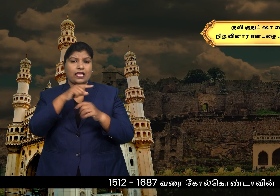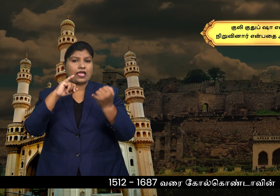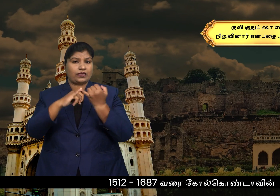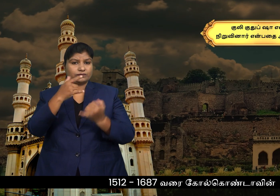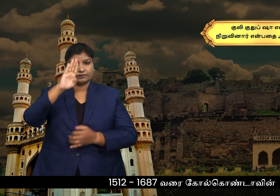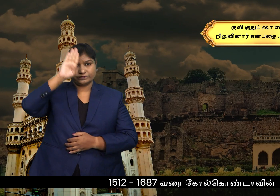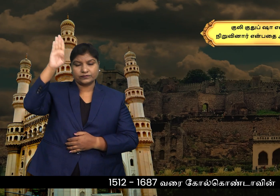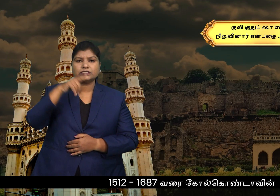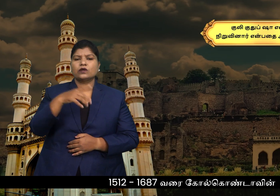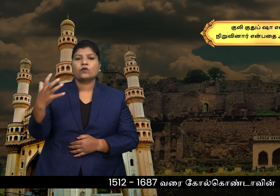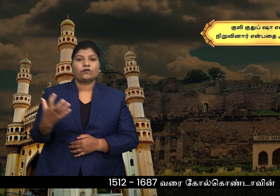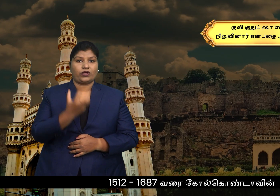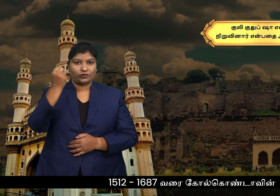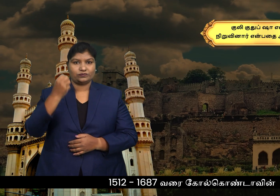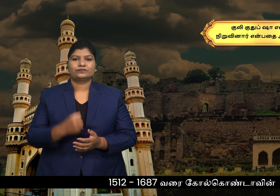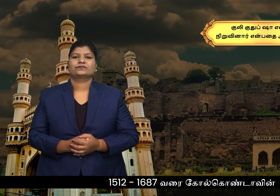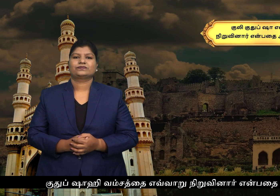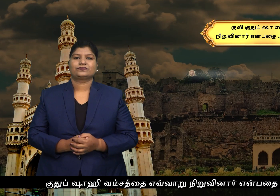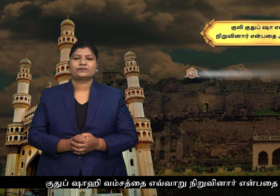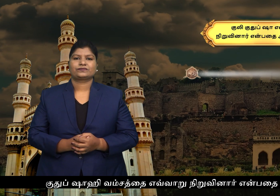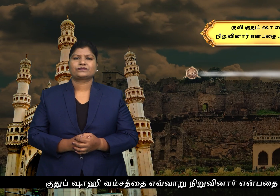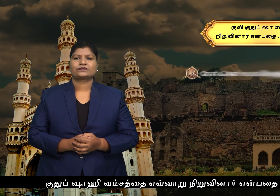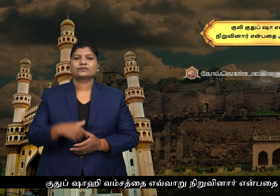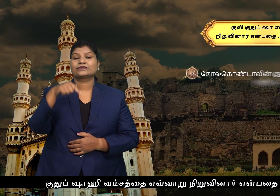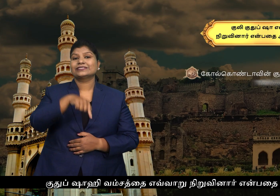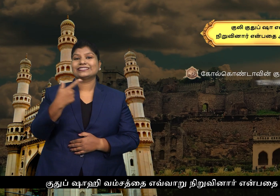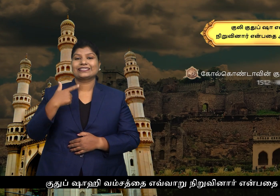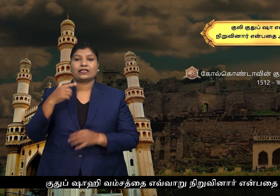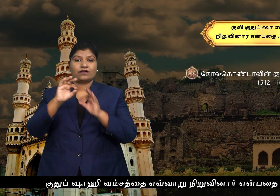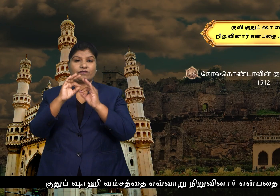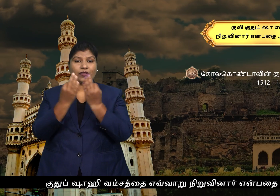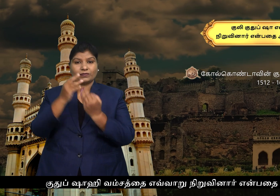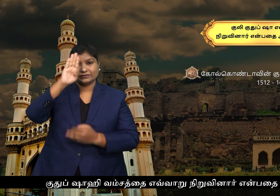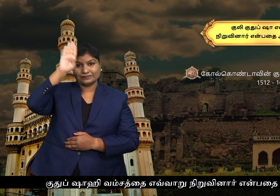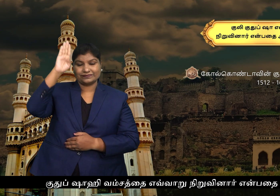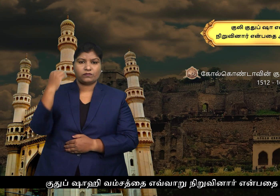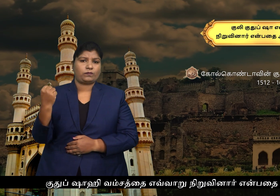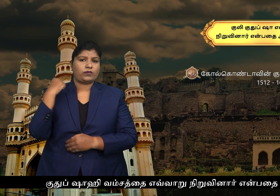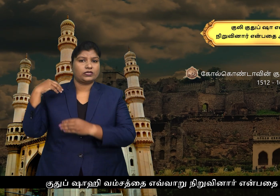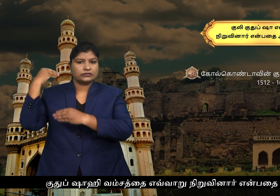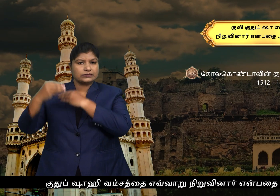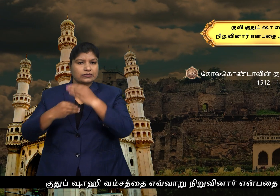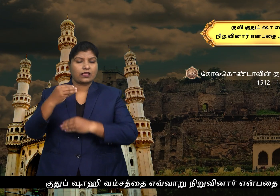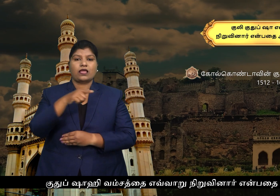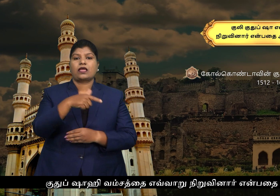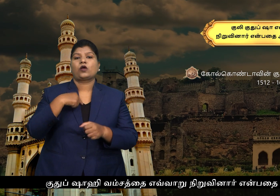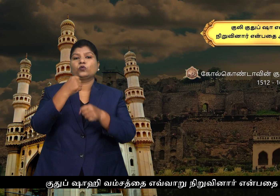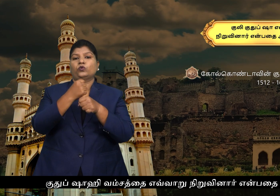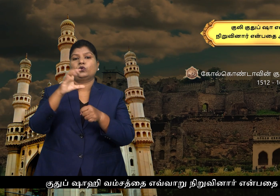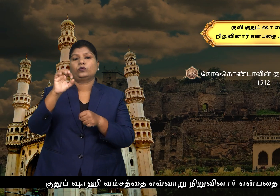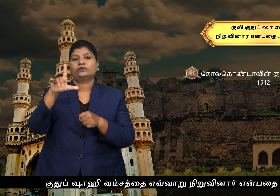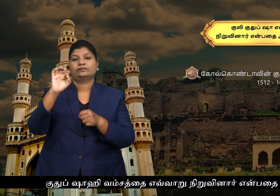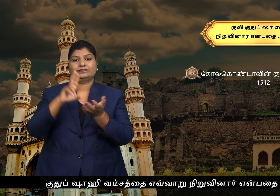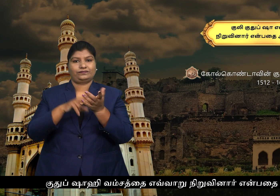1687 வரை கோல்கொண்டாவின் குதுப் ஷாஹி வம்சத்தை எவ்வாறு நிறுவினார் என்பதை ஆராய்வோம்.